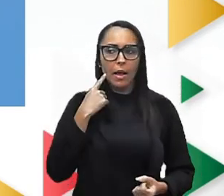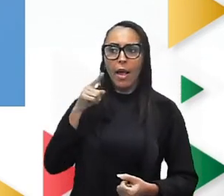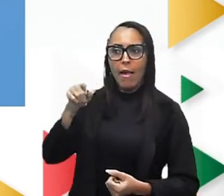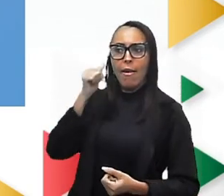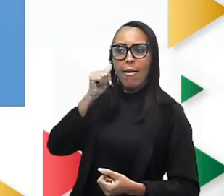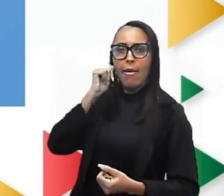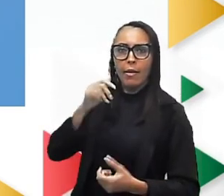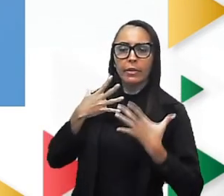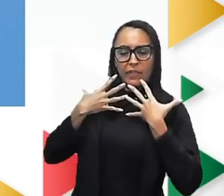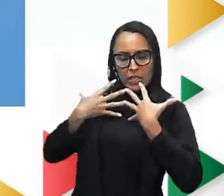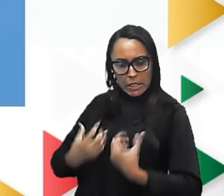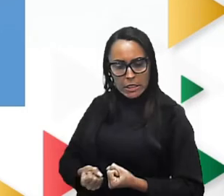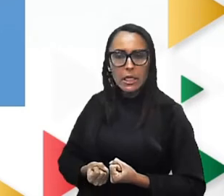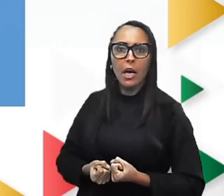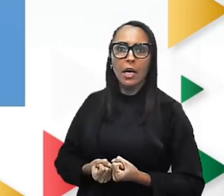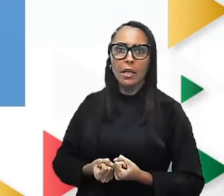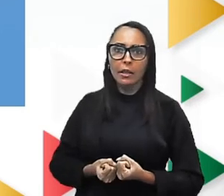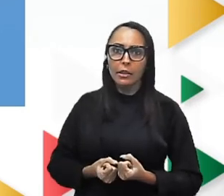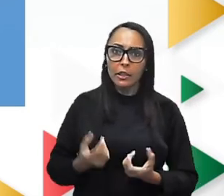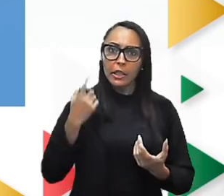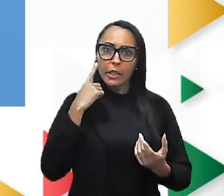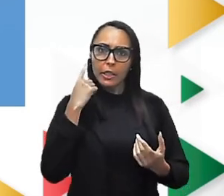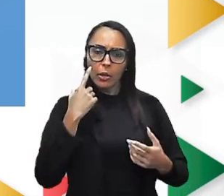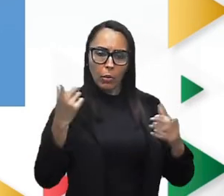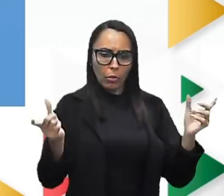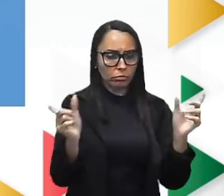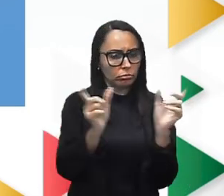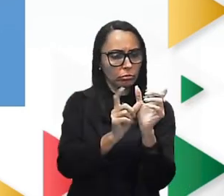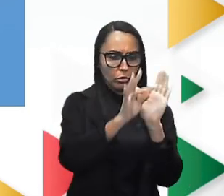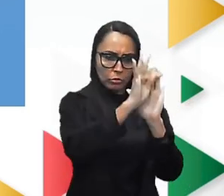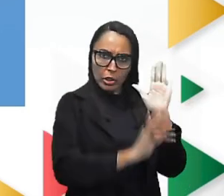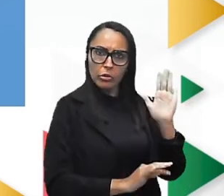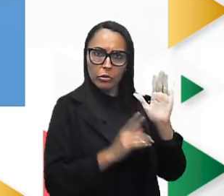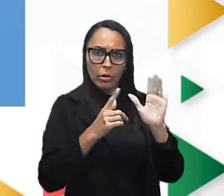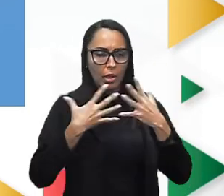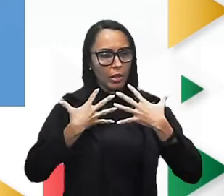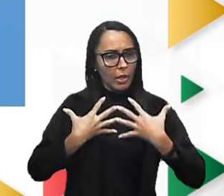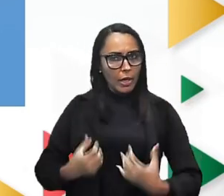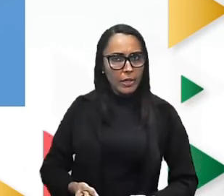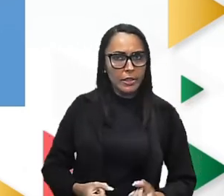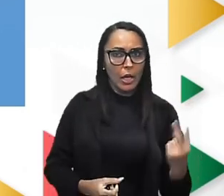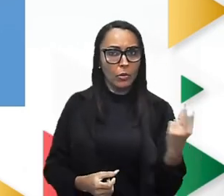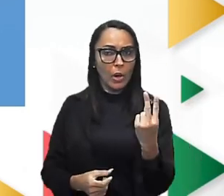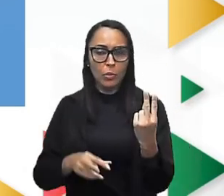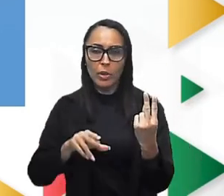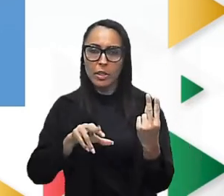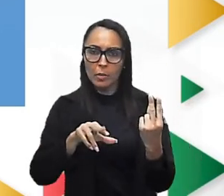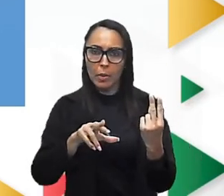cansada. A natação nos deixa cansados. As duas irmãs chegaram